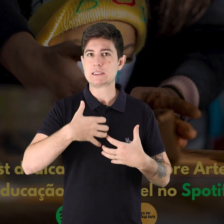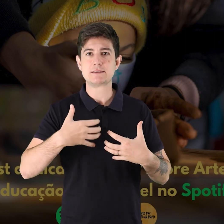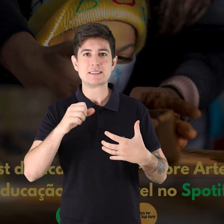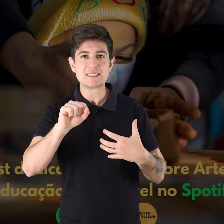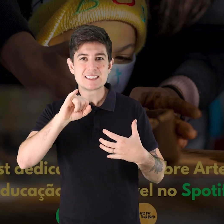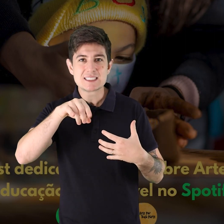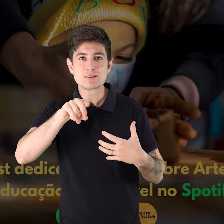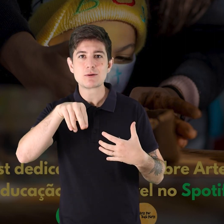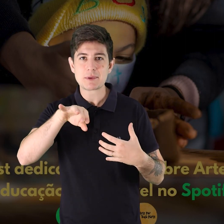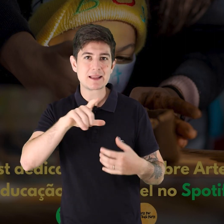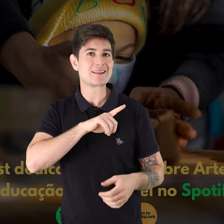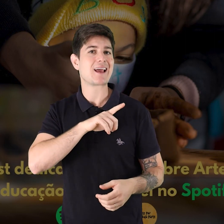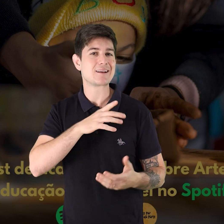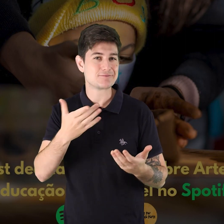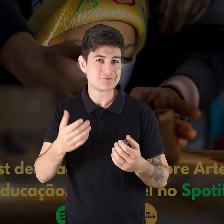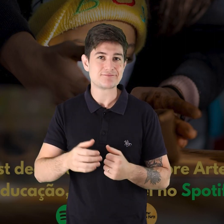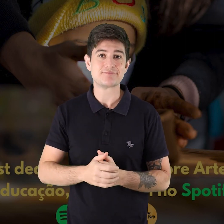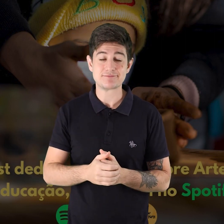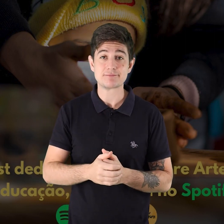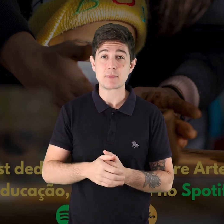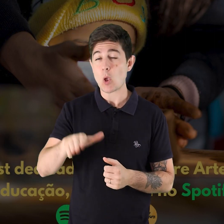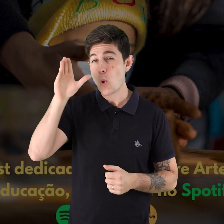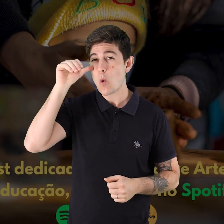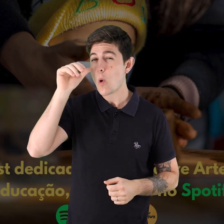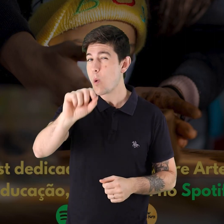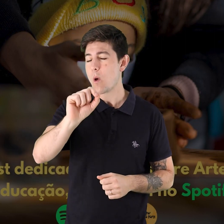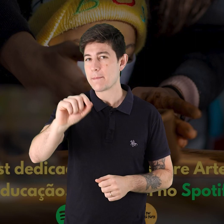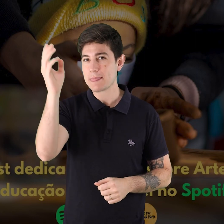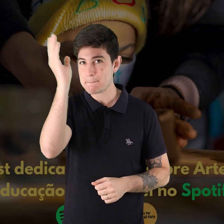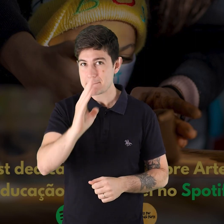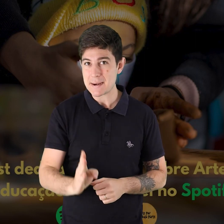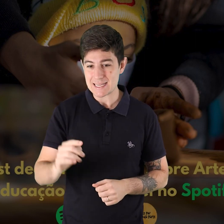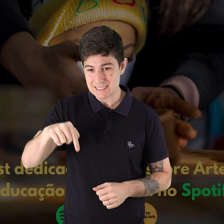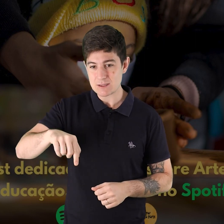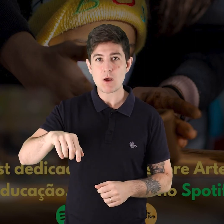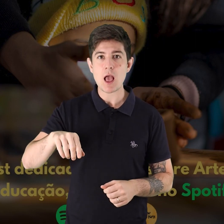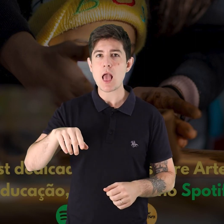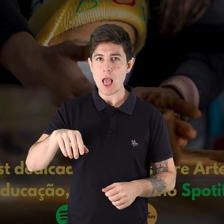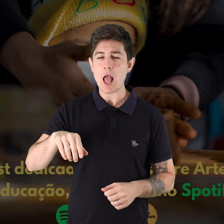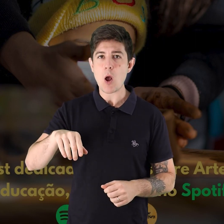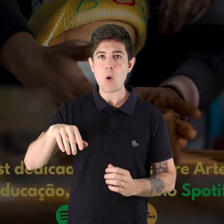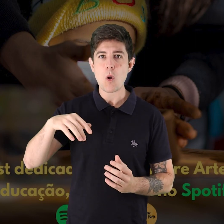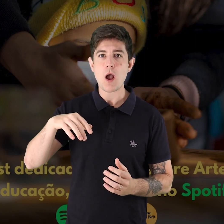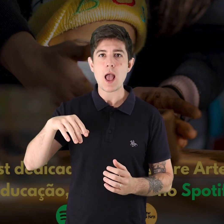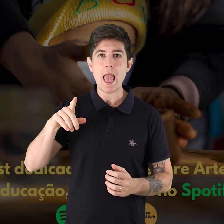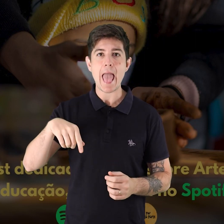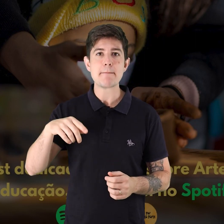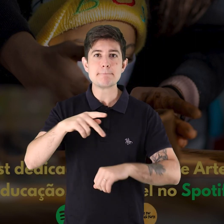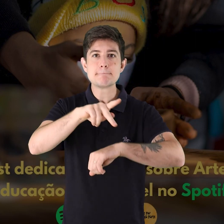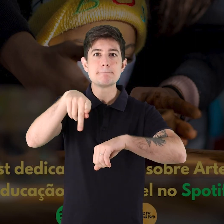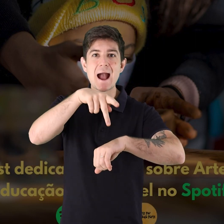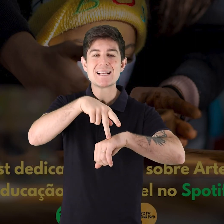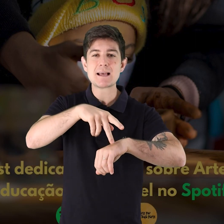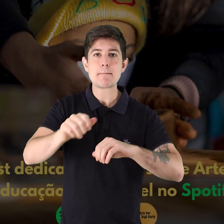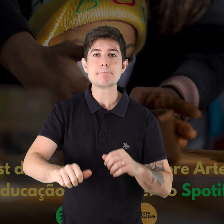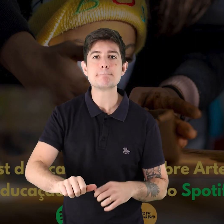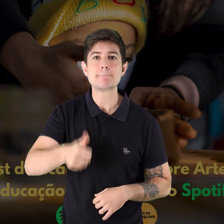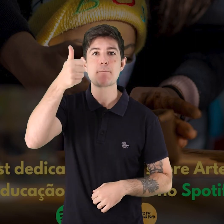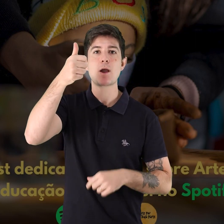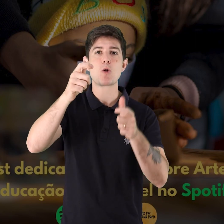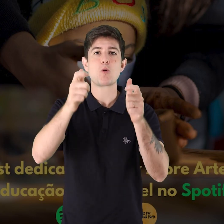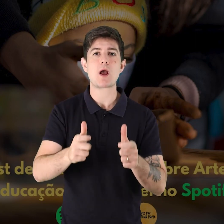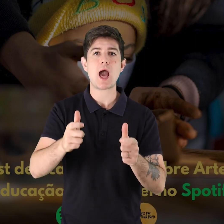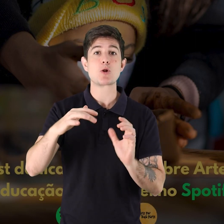do pânico. E uma curiosidade, o Brasil é considerado o país mais ansioso do mundo. Ansioso,